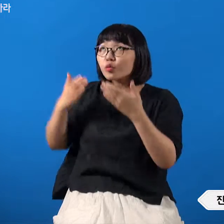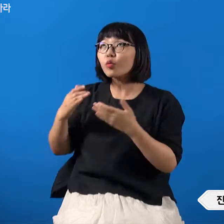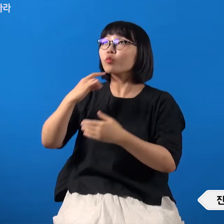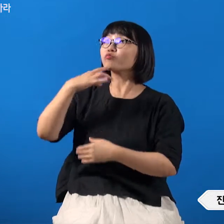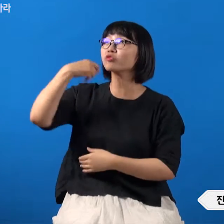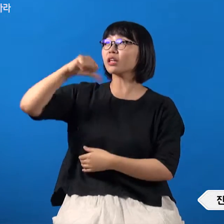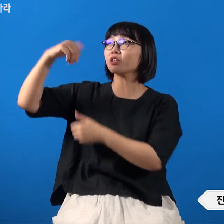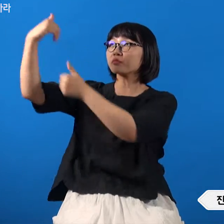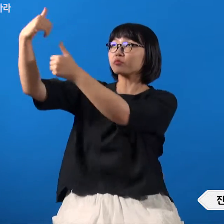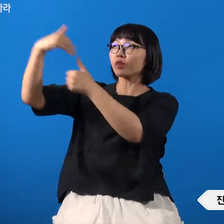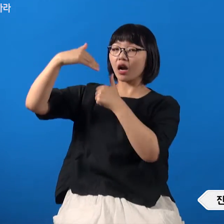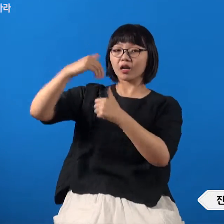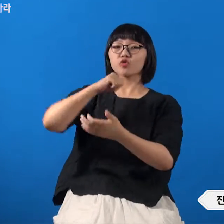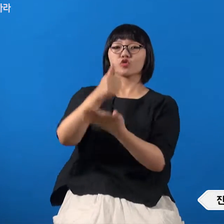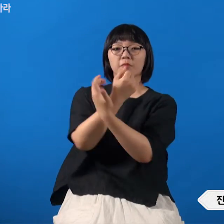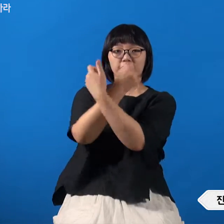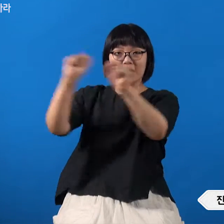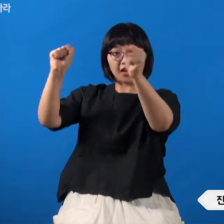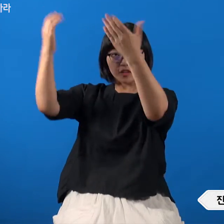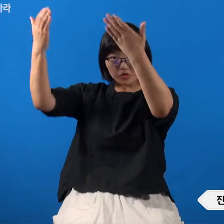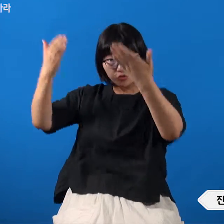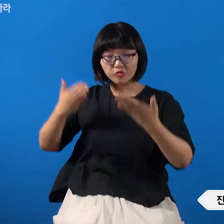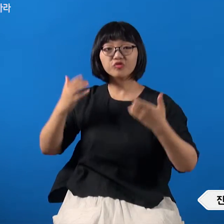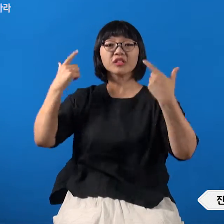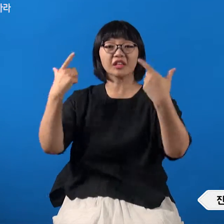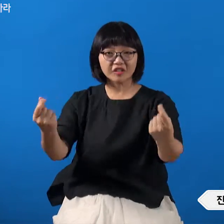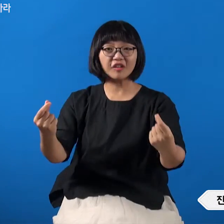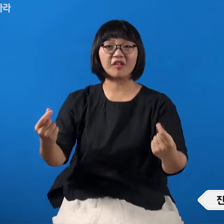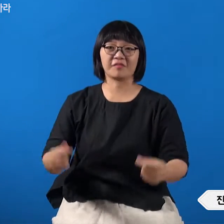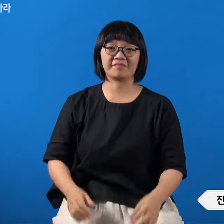오셔서 자기의 생명을 여러분과 저를 위해